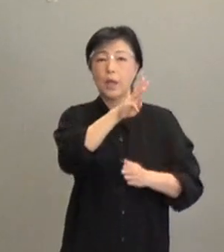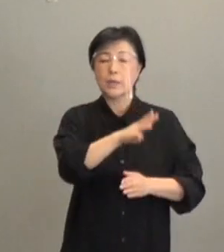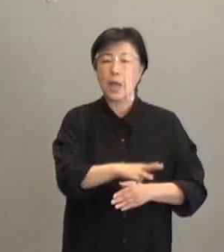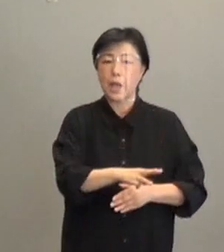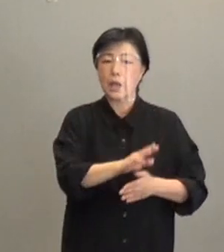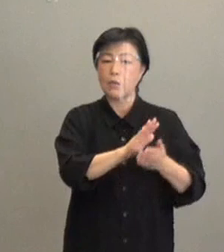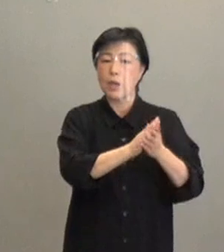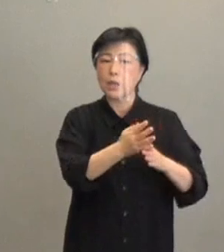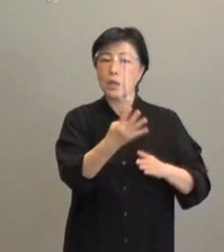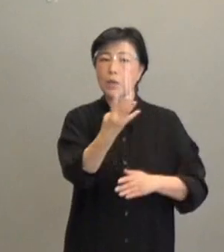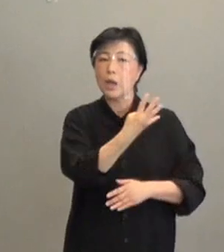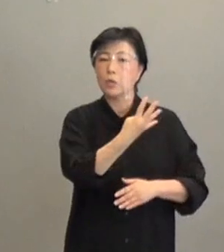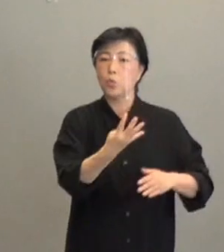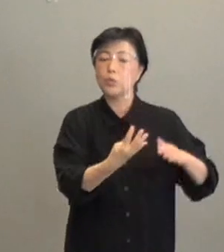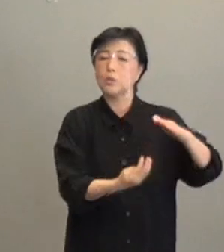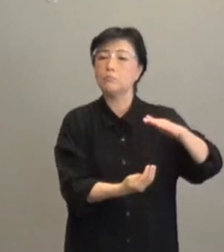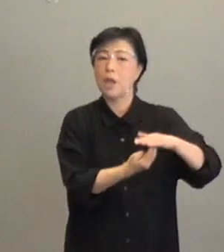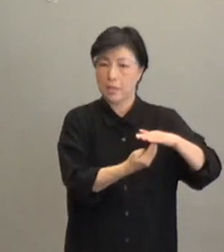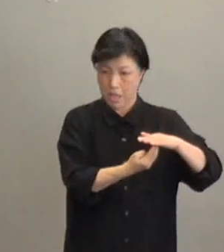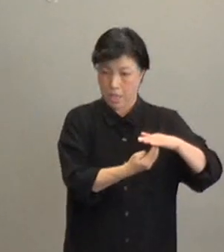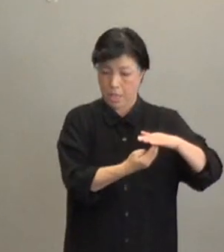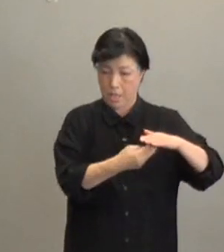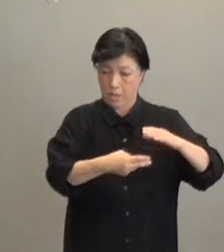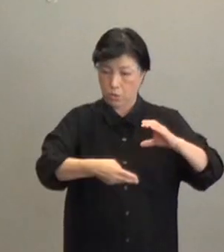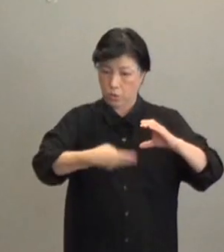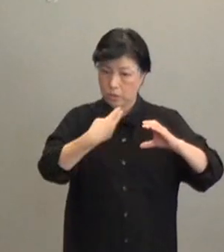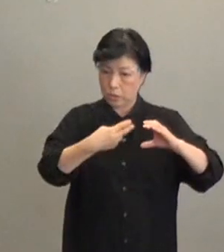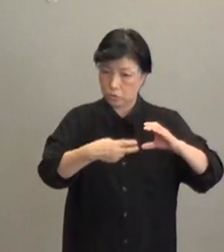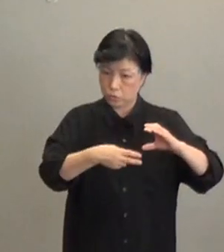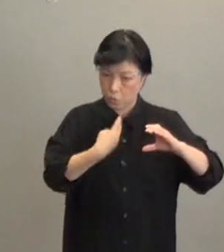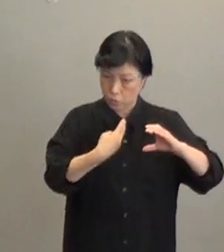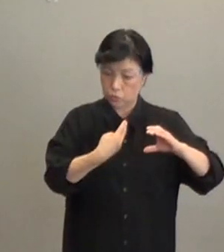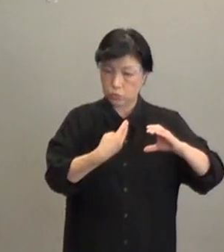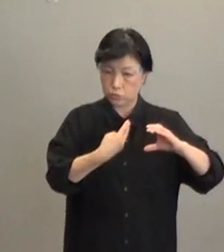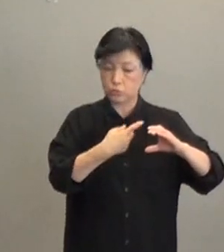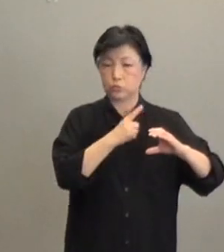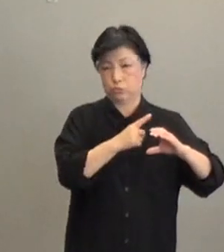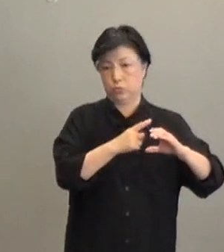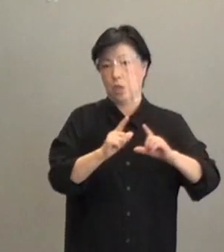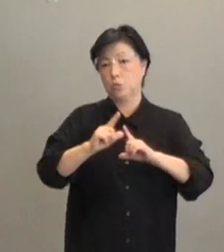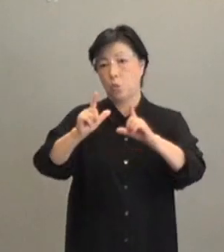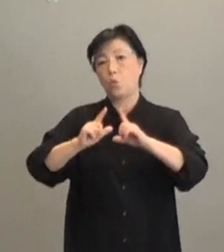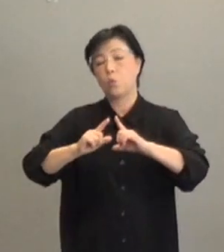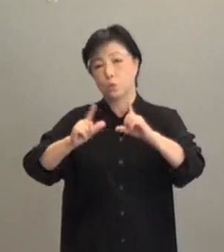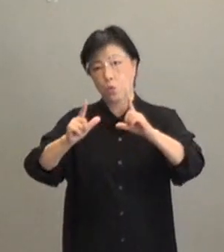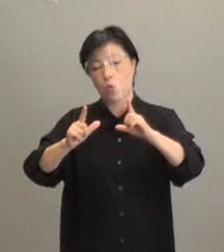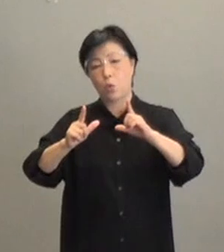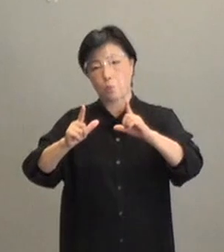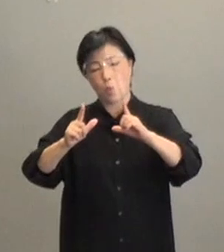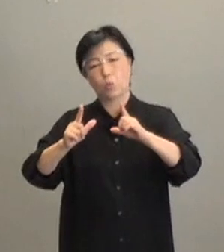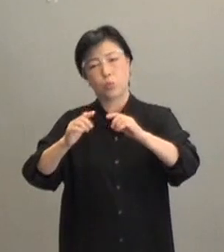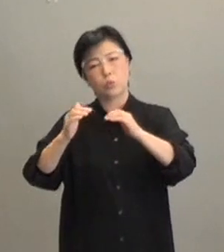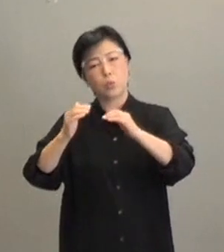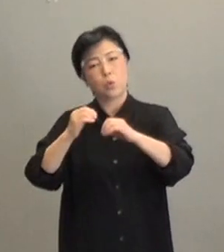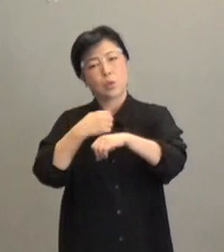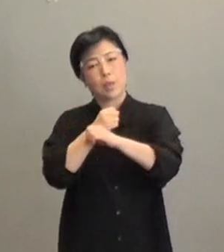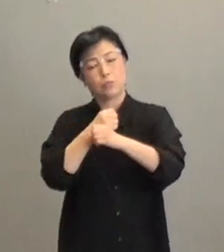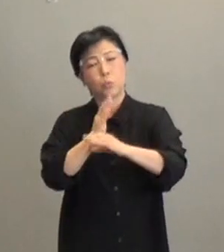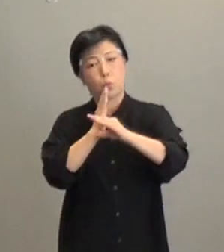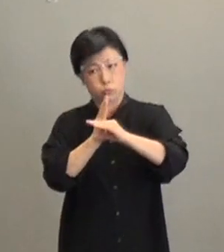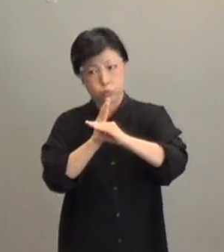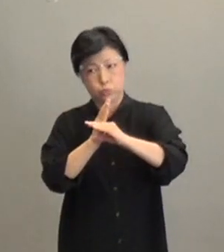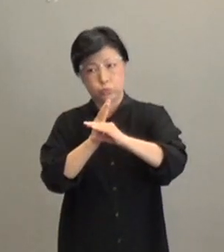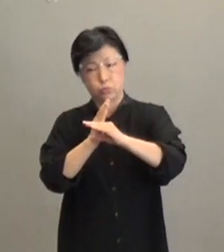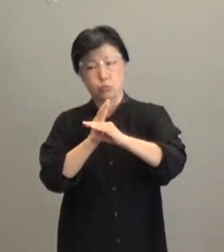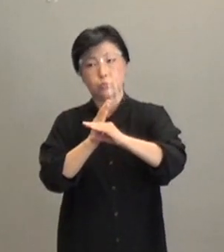内での飲食っていうのを、呼びかけで残しているようです。で、東京都もそういう検討しているんじゃないかということですけれ